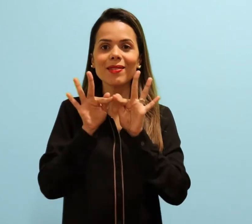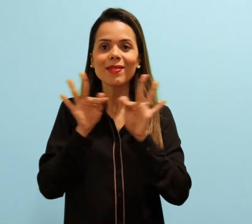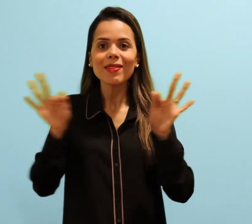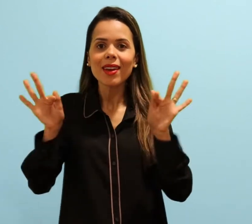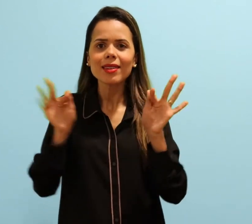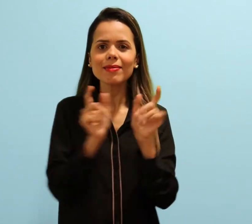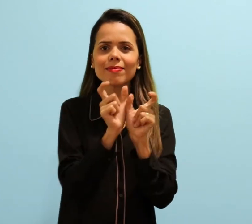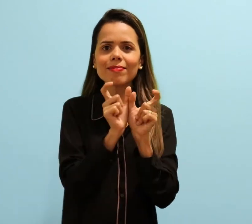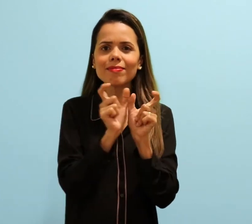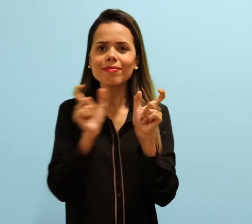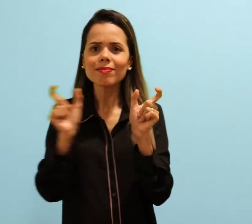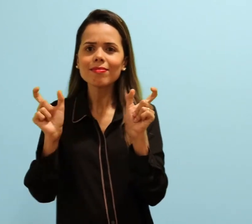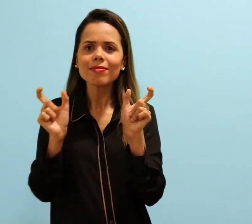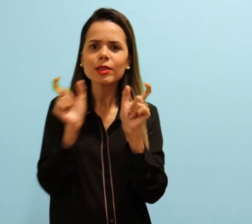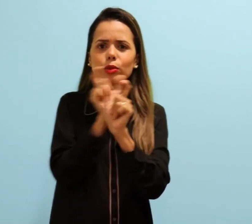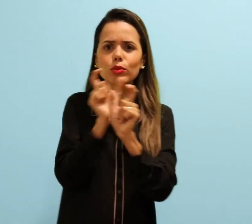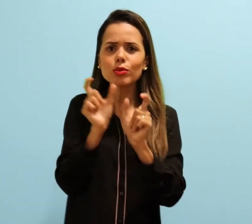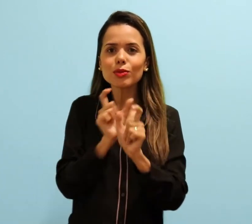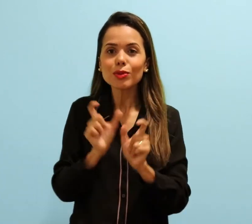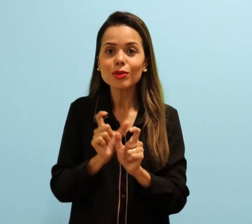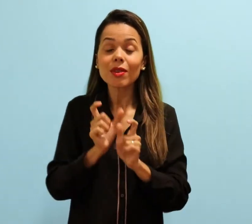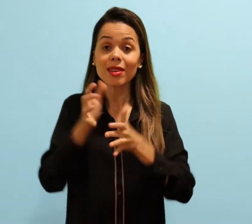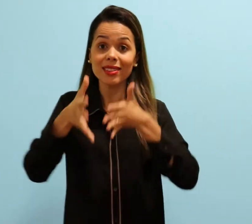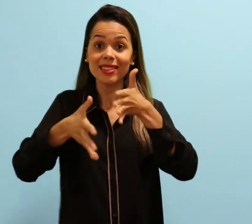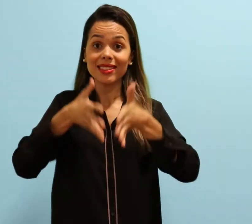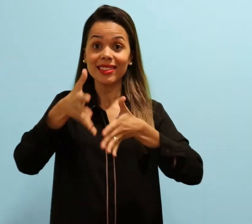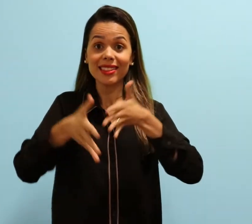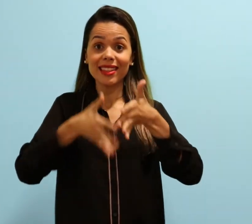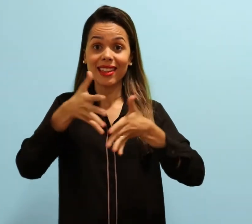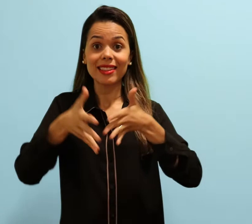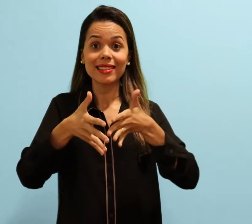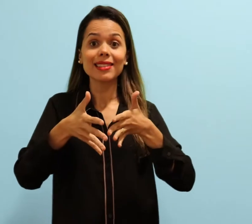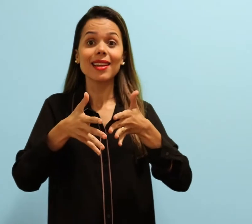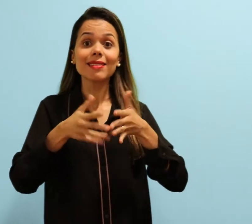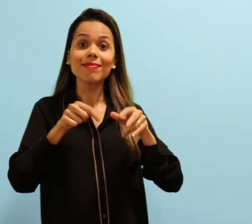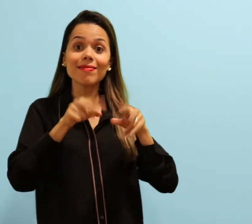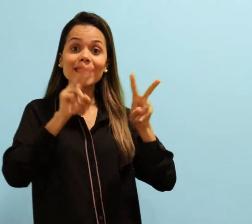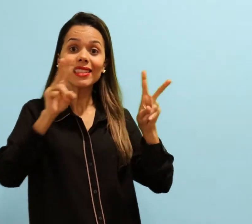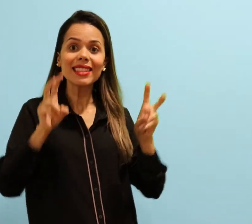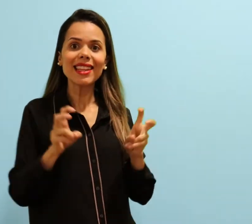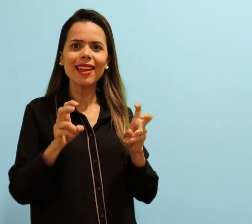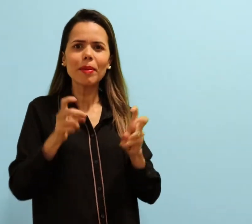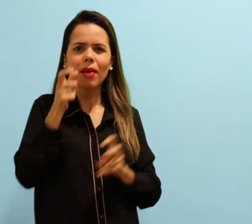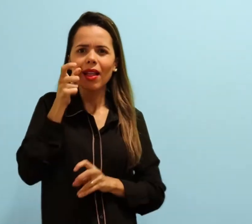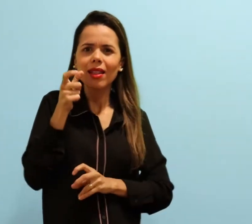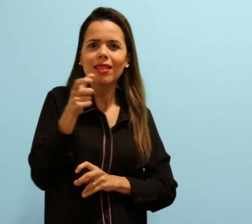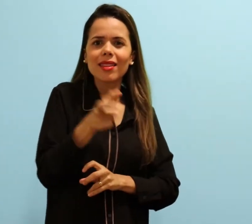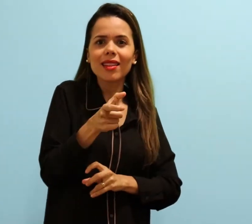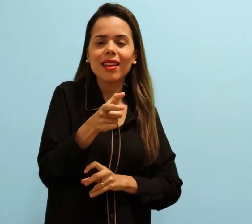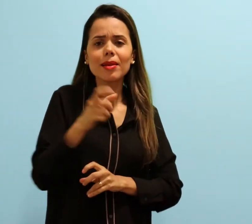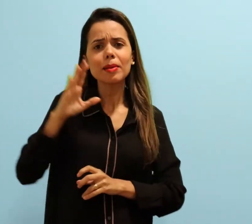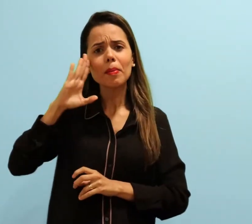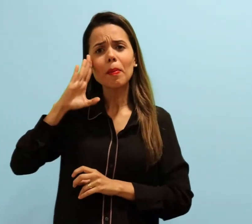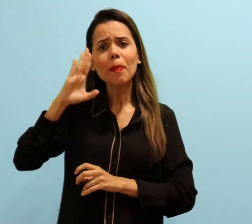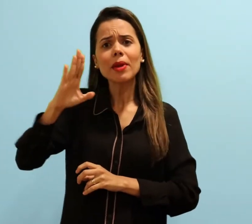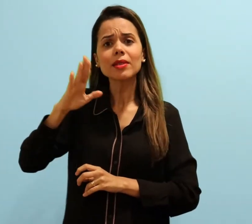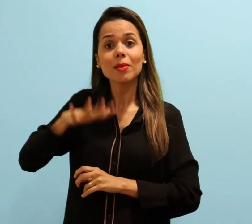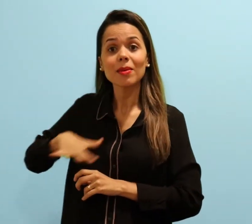A ordem dos constituintes de uma sentença em uma língua sinalizada é um tema que desperta bastante